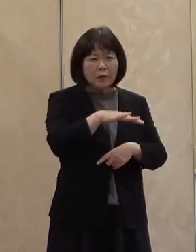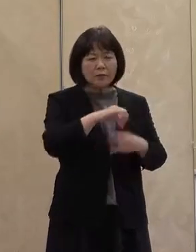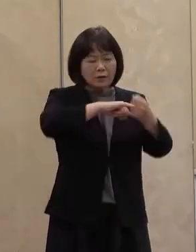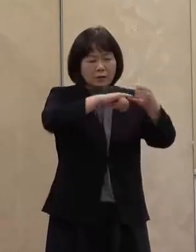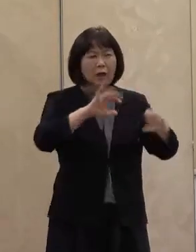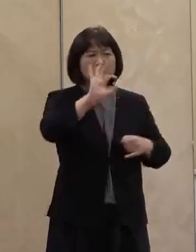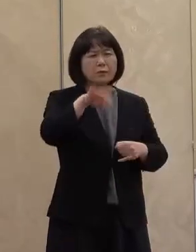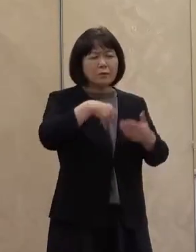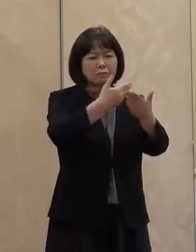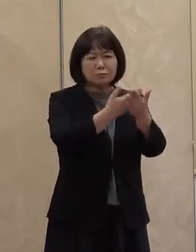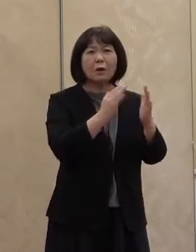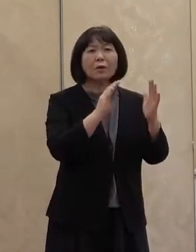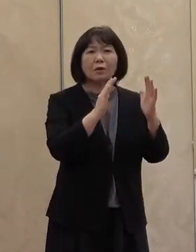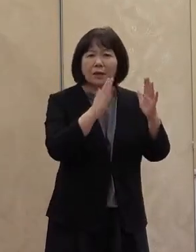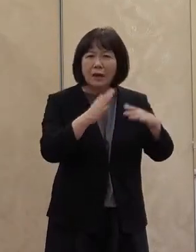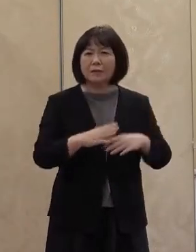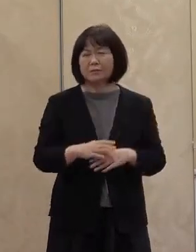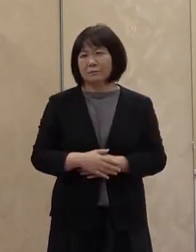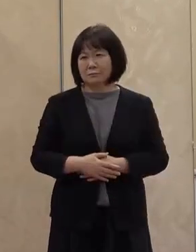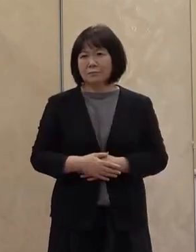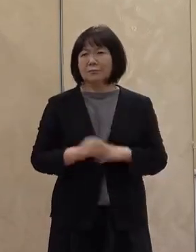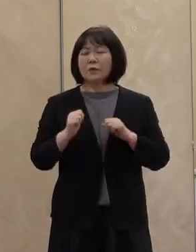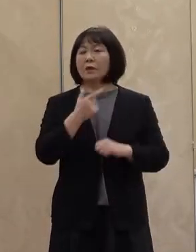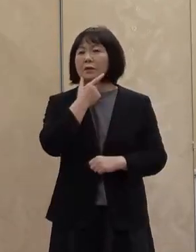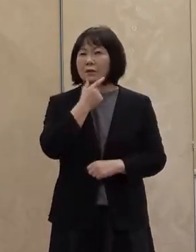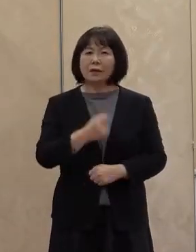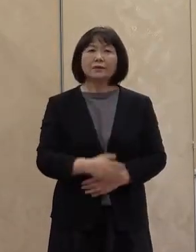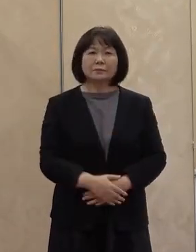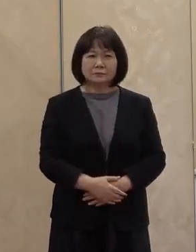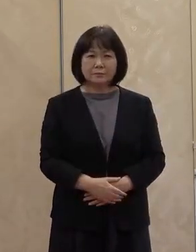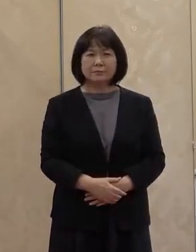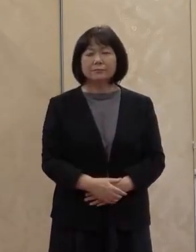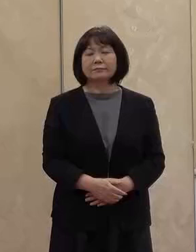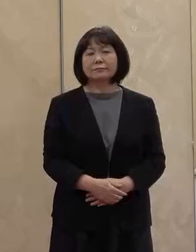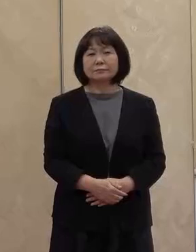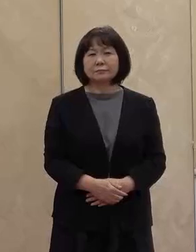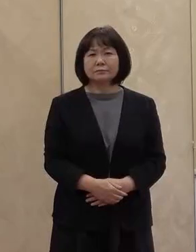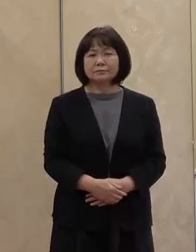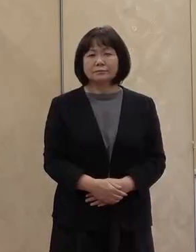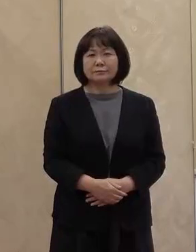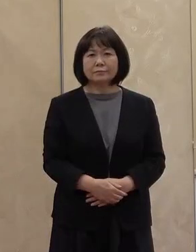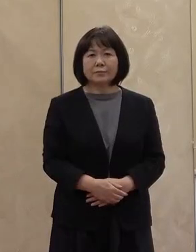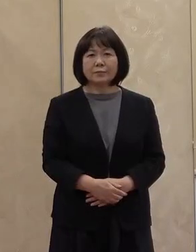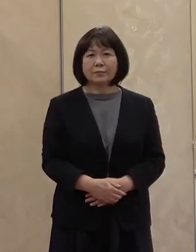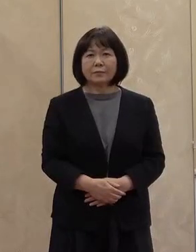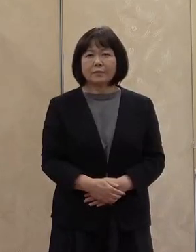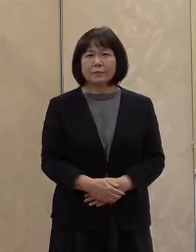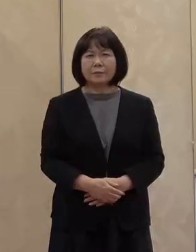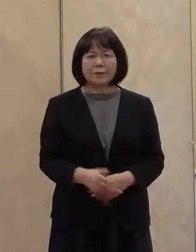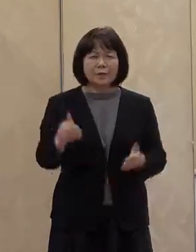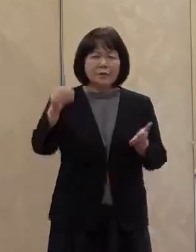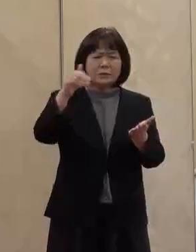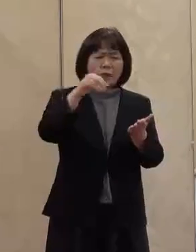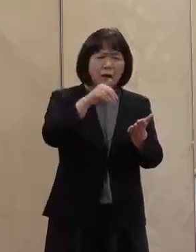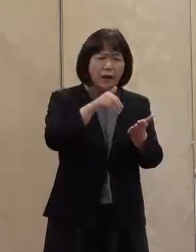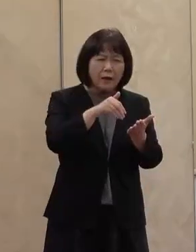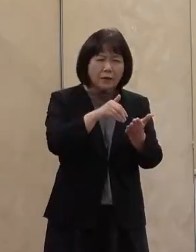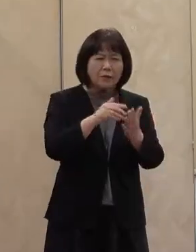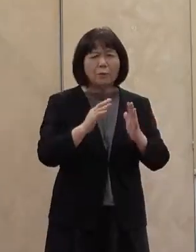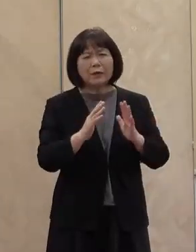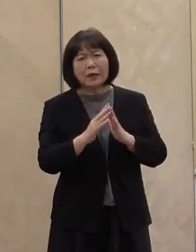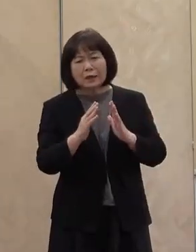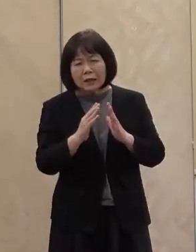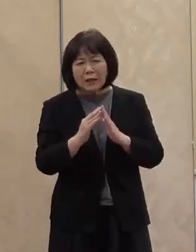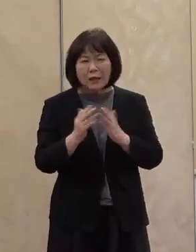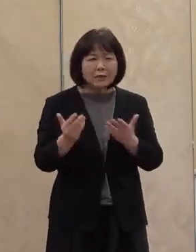生しないようにぜひ支援をしていきたいと思います。またあの最後の最後までどうするか悩んでいる